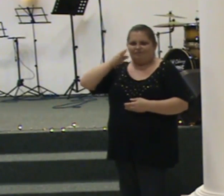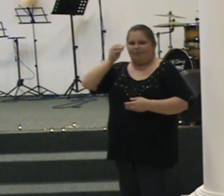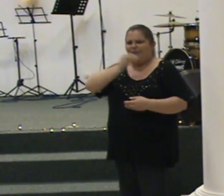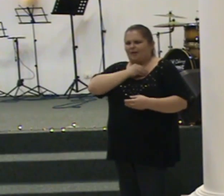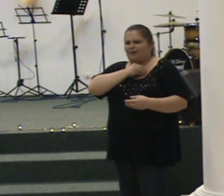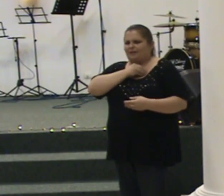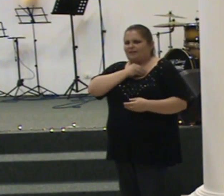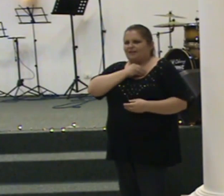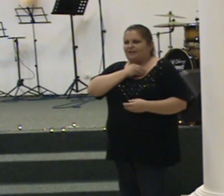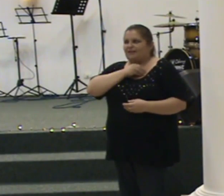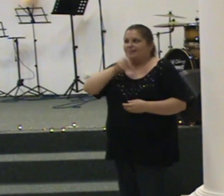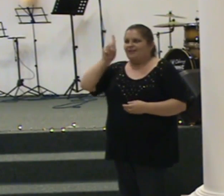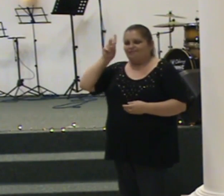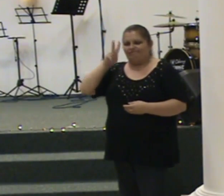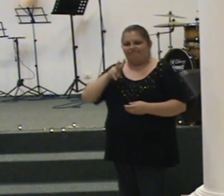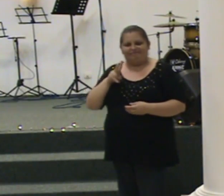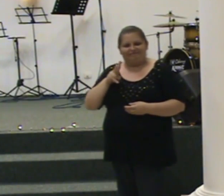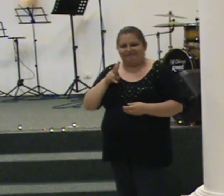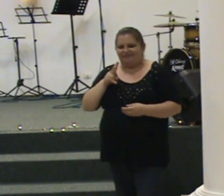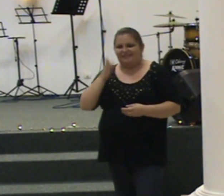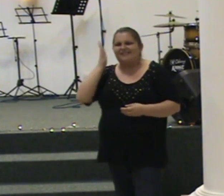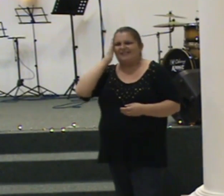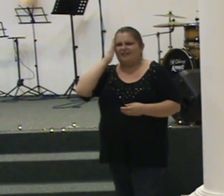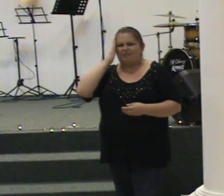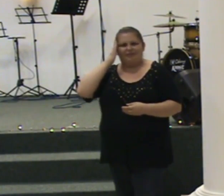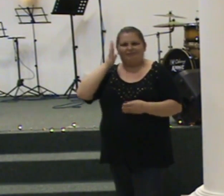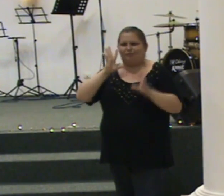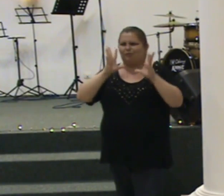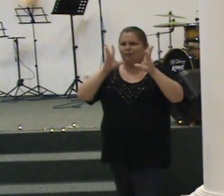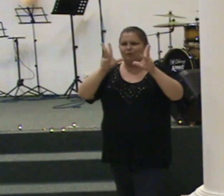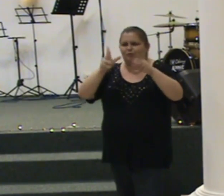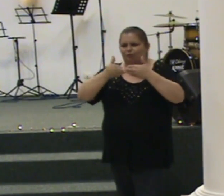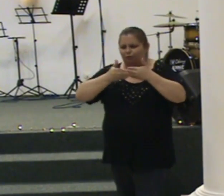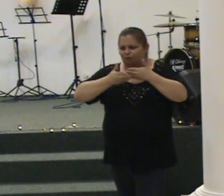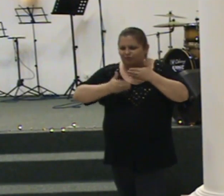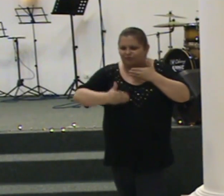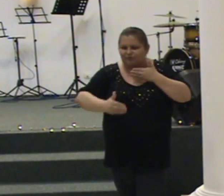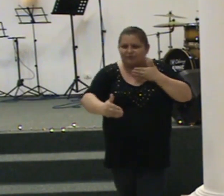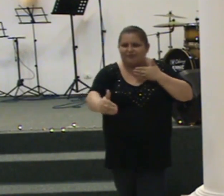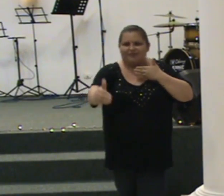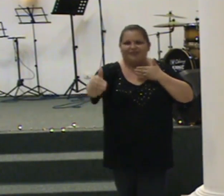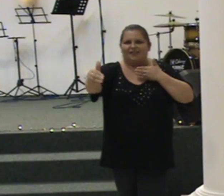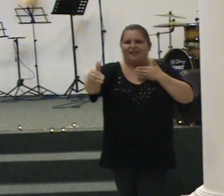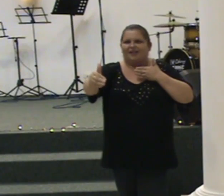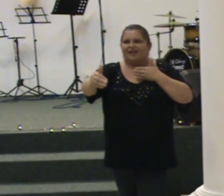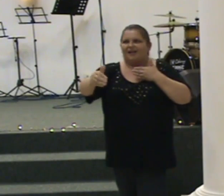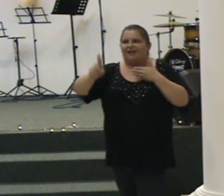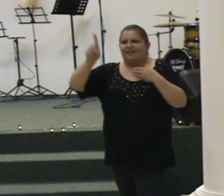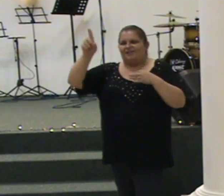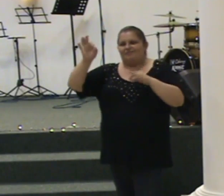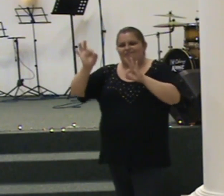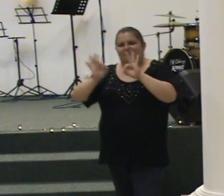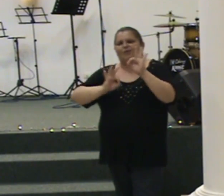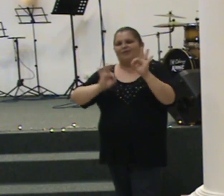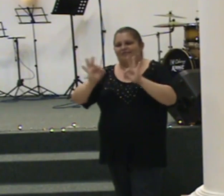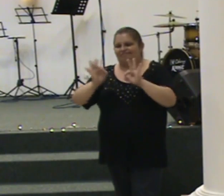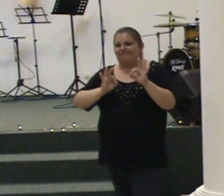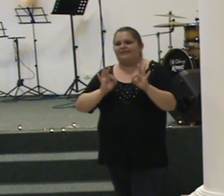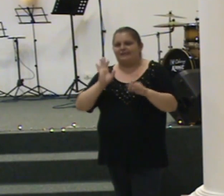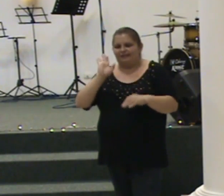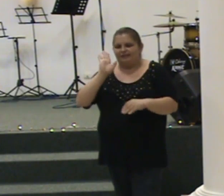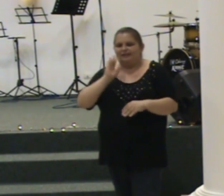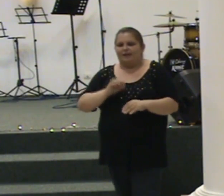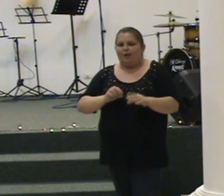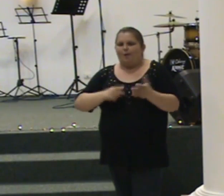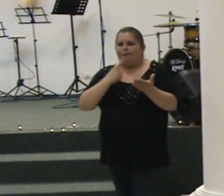conhece o ontem, o hoje e o amanhã, né? Então ele já tinha visto o pecado do homem e ele já preparou aquele plano de redenção, e a palavra diz